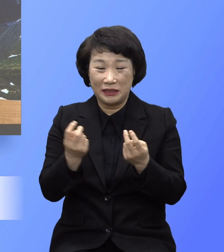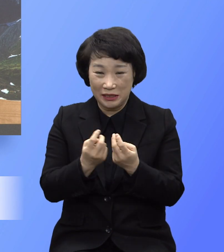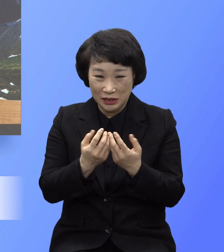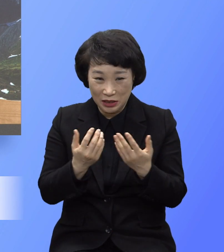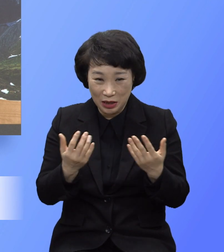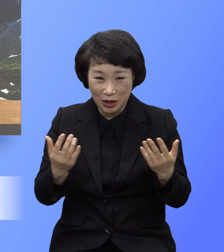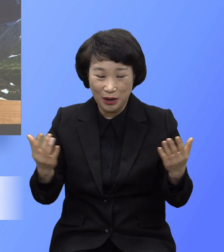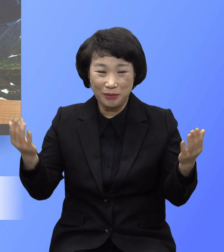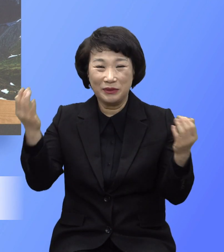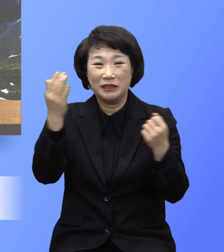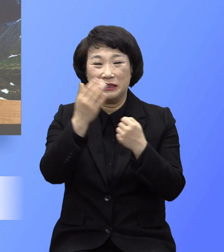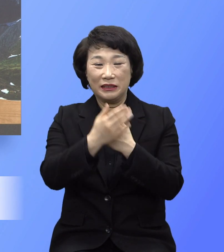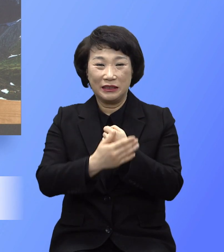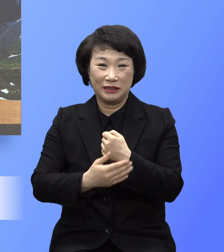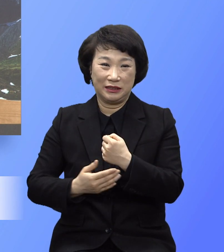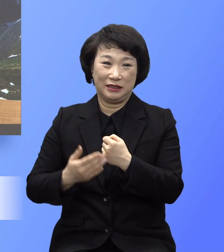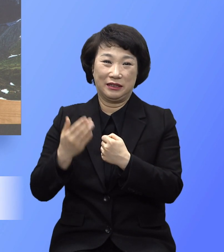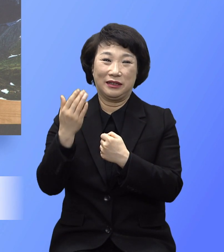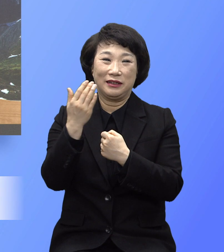갚을 길 없는